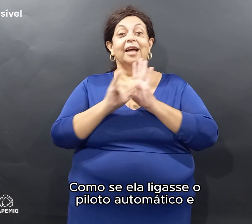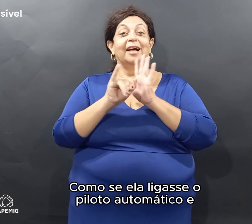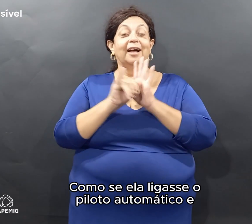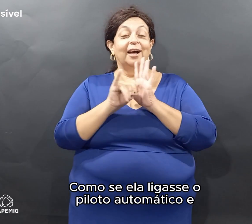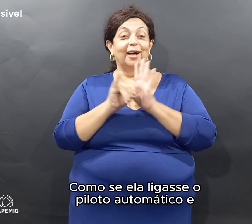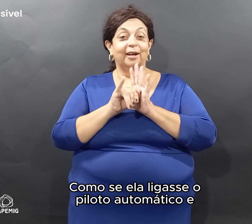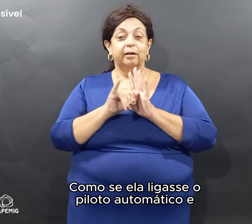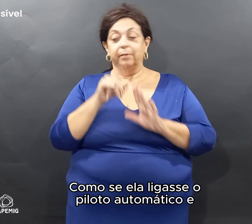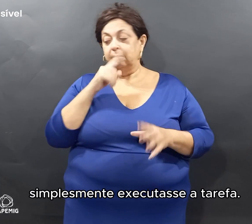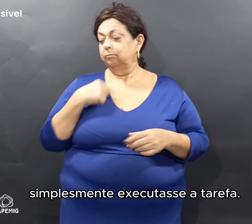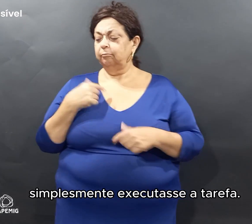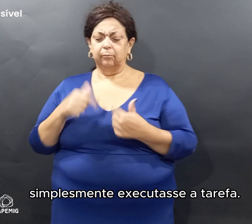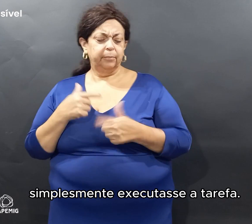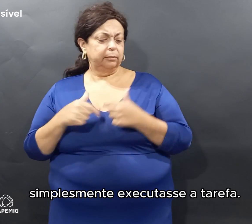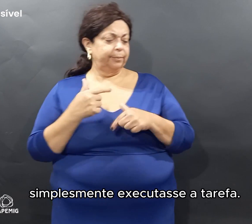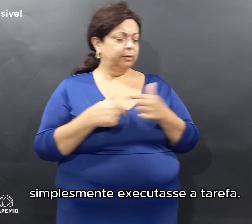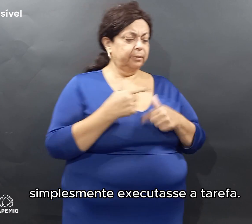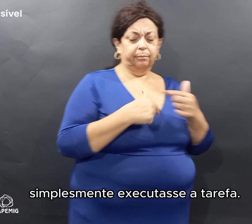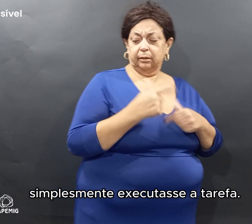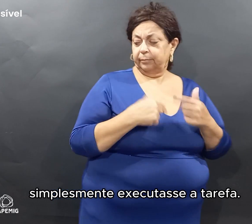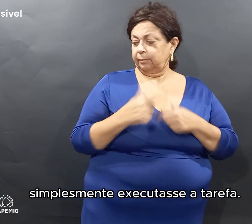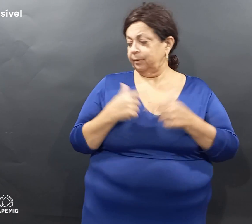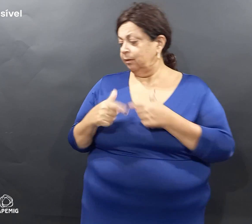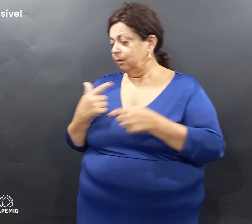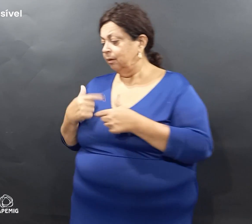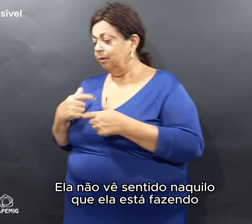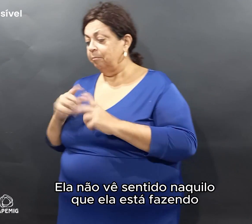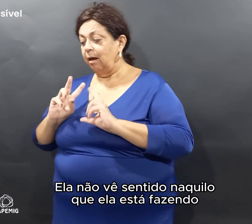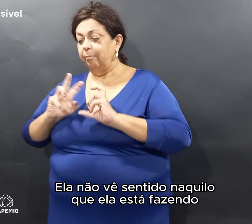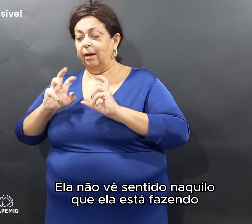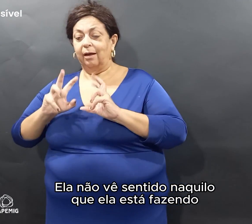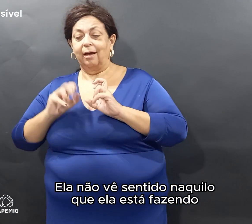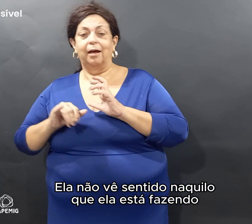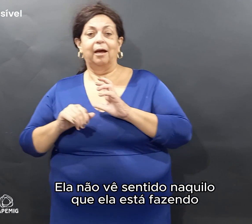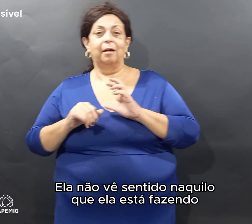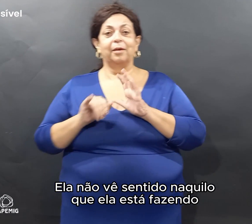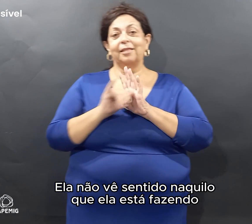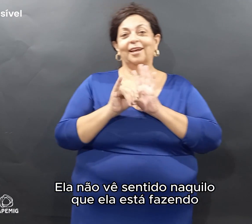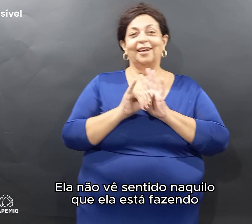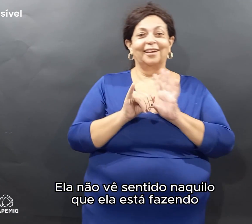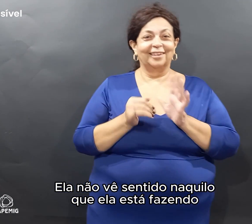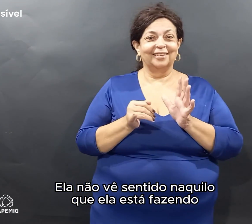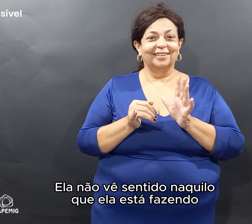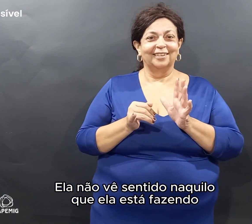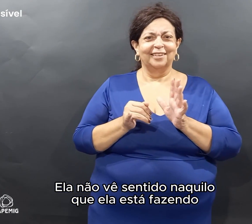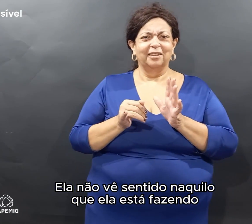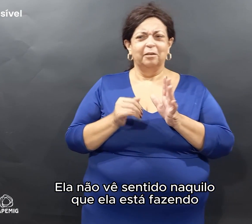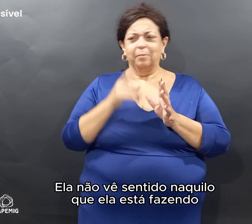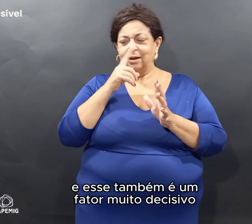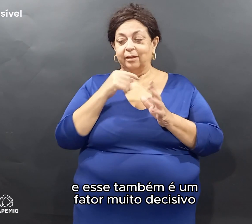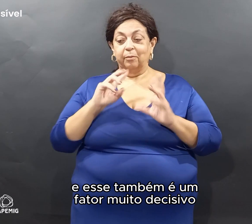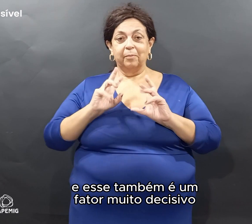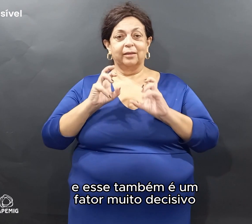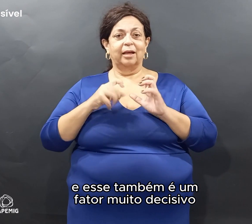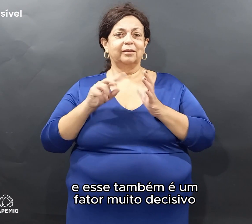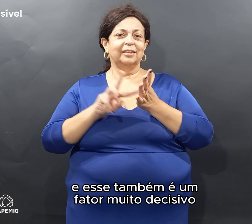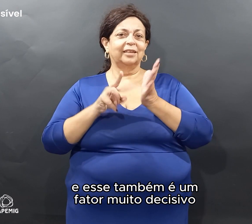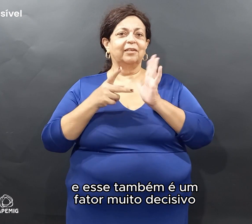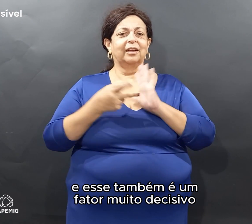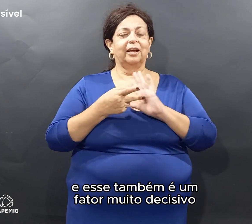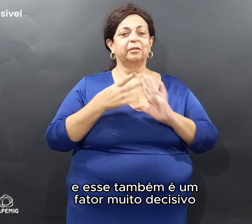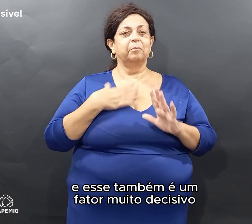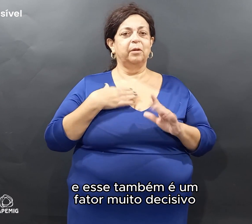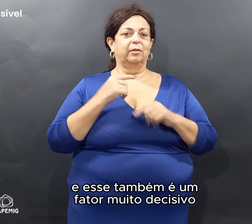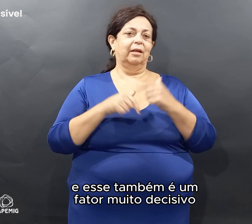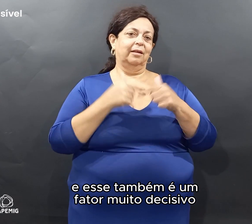ligasse o piloto automático e simplesmente executasse a tarefa. Ela não vê sentido naquilo que ela está fazendo. E esse também é um